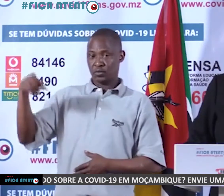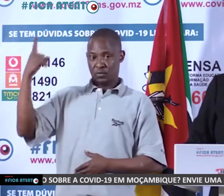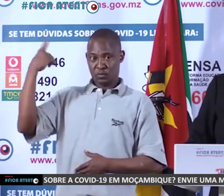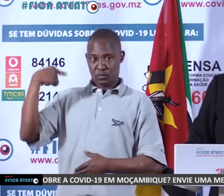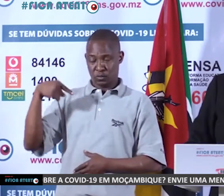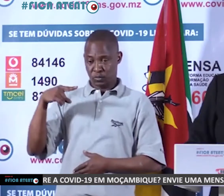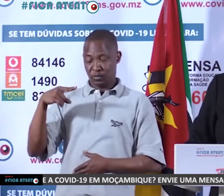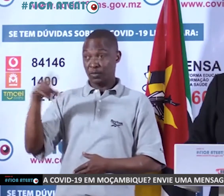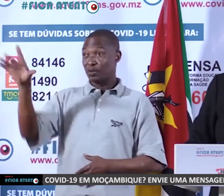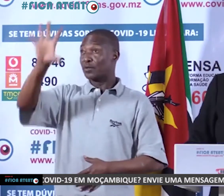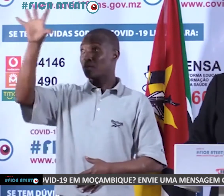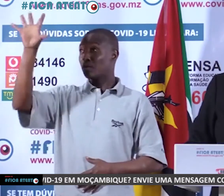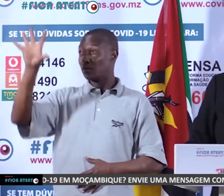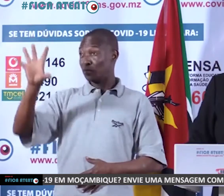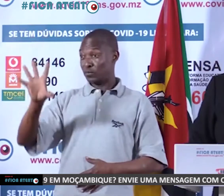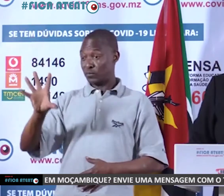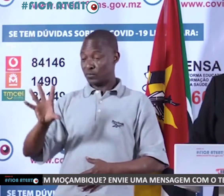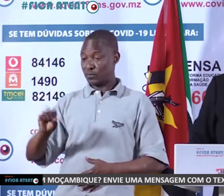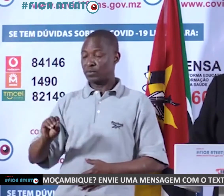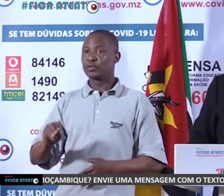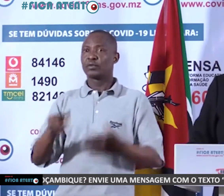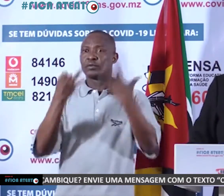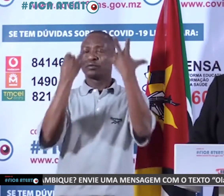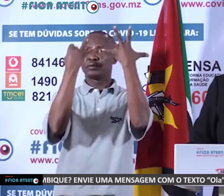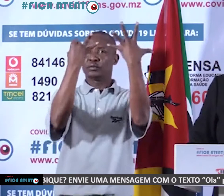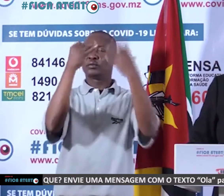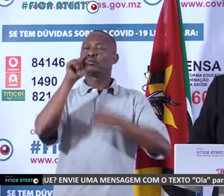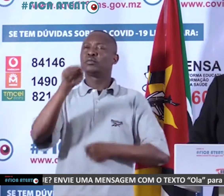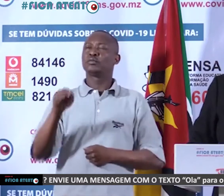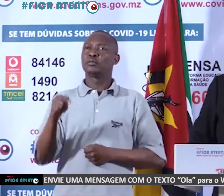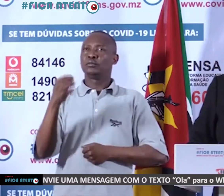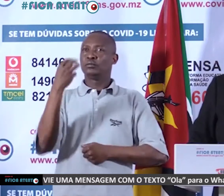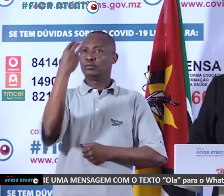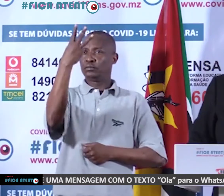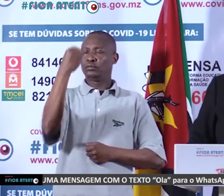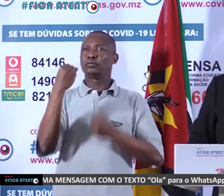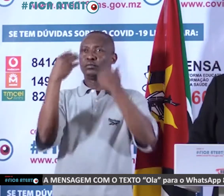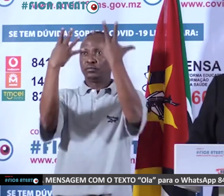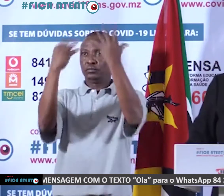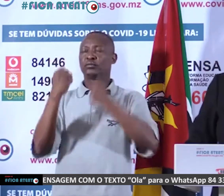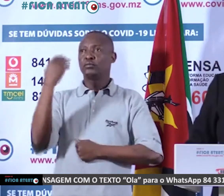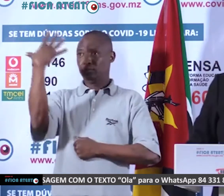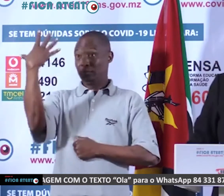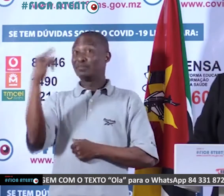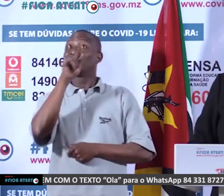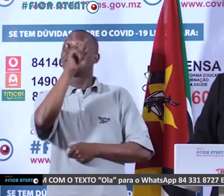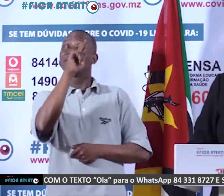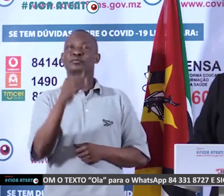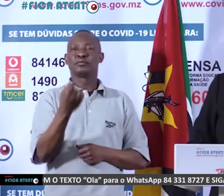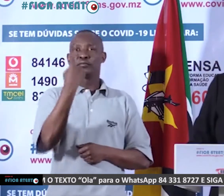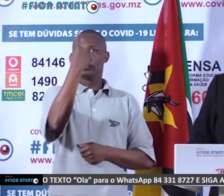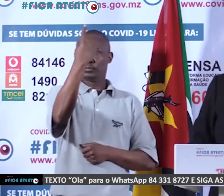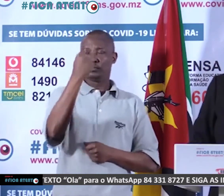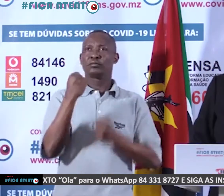continente africano um cumulativo de 7.395 óbitos, dos quais 198 ocorreram